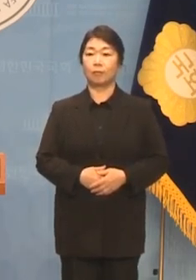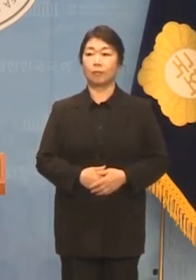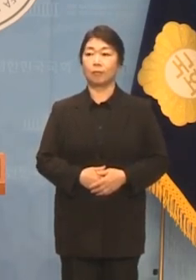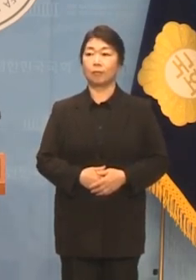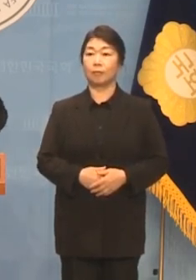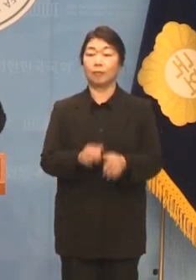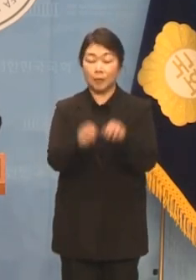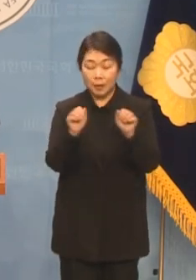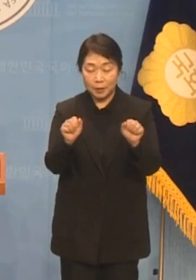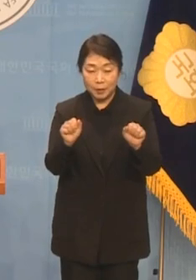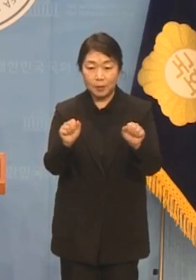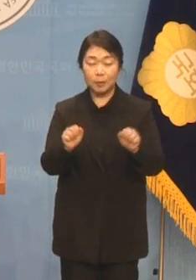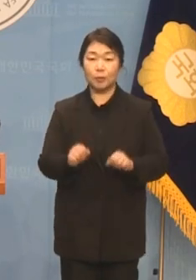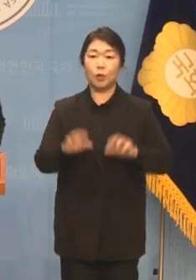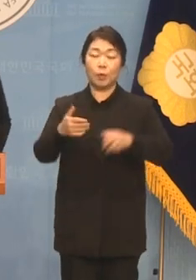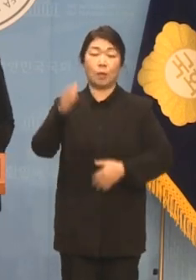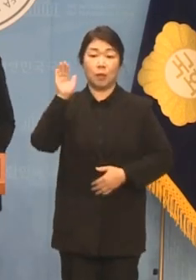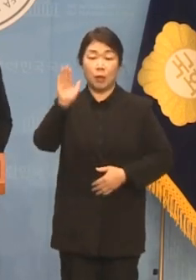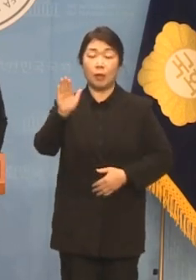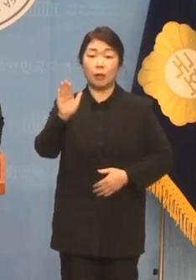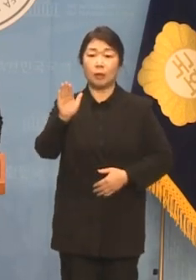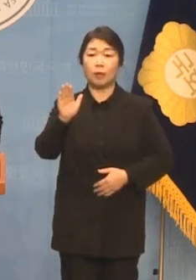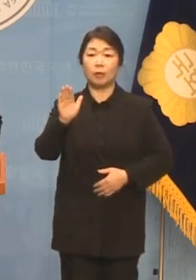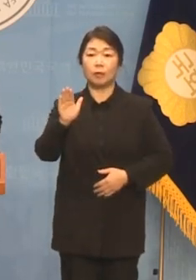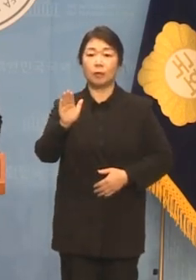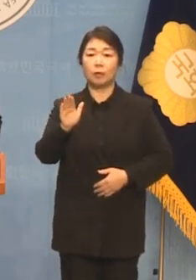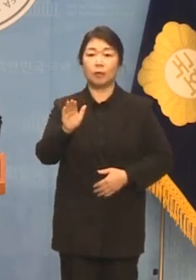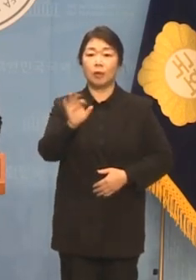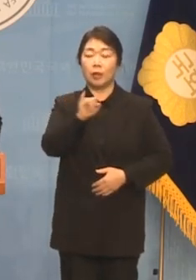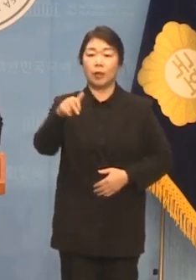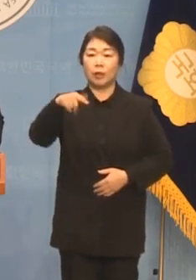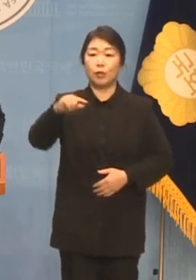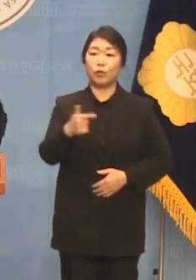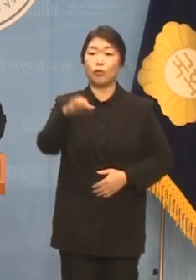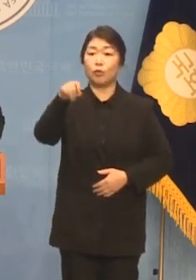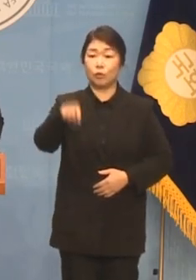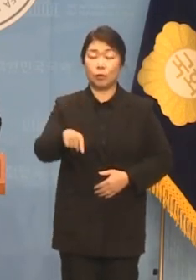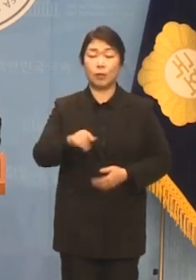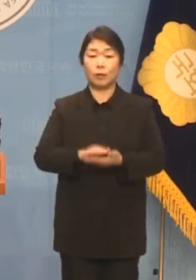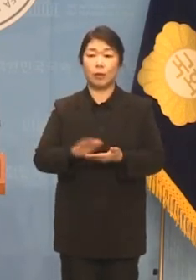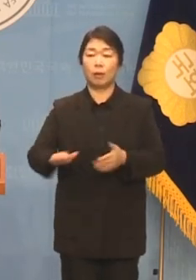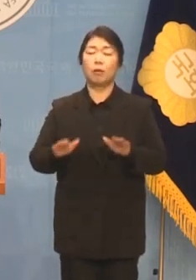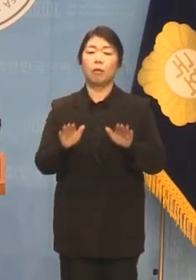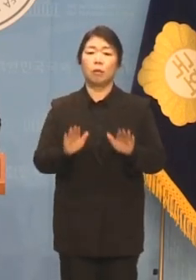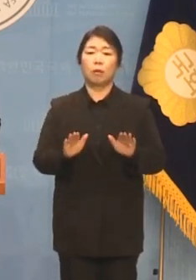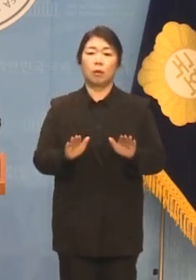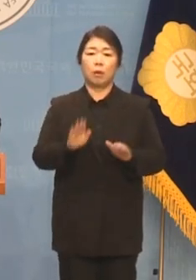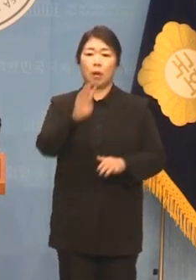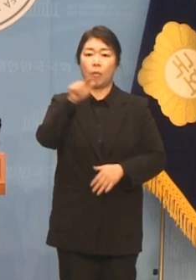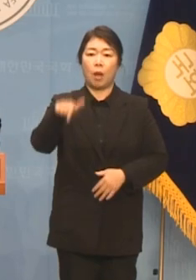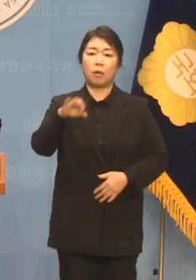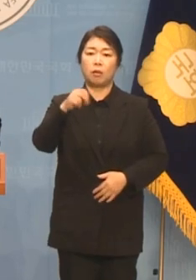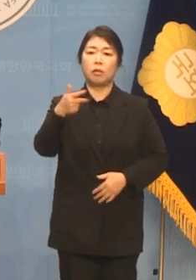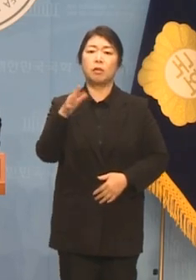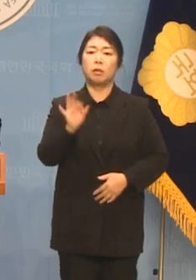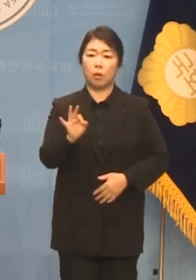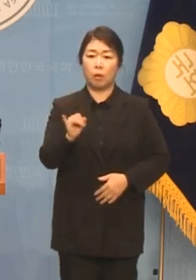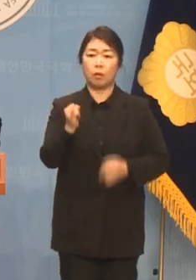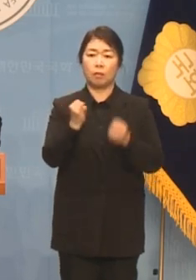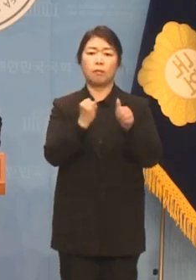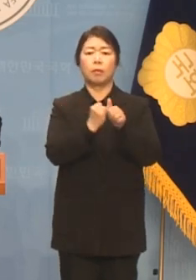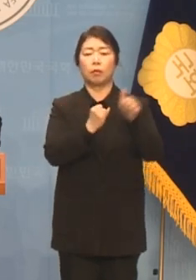어 안녕하세요 국민의 미래 어 이준우 대변인입니다 어 오늘 박은정 배우자 정관